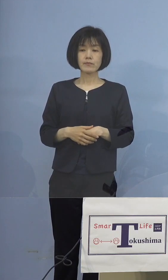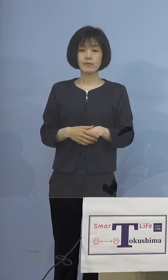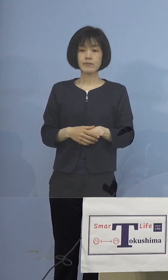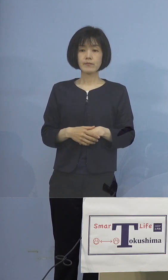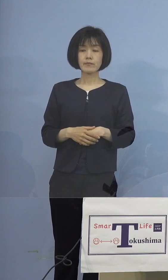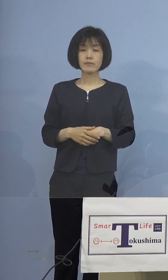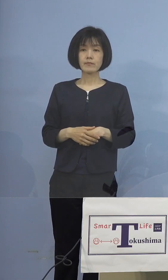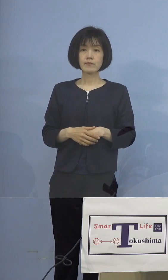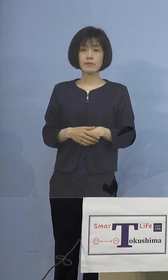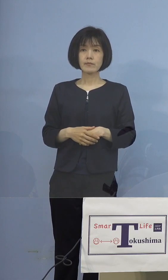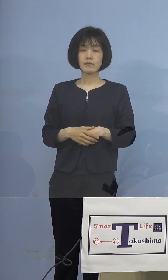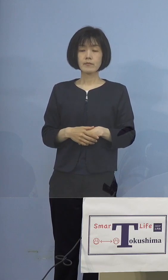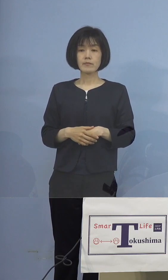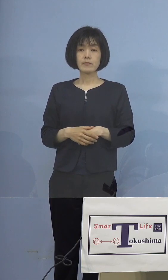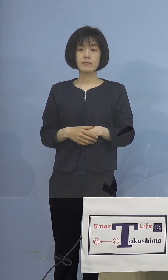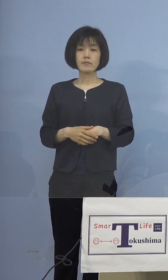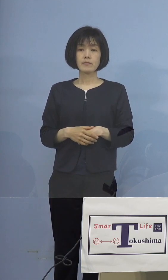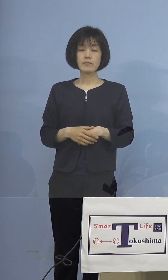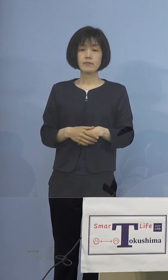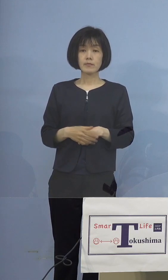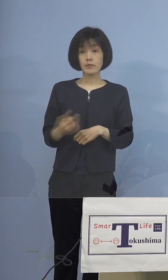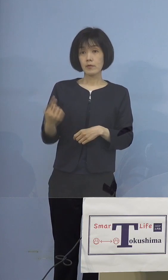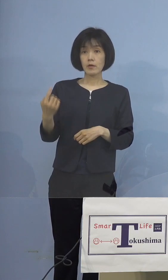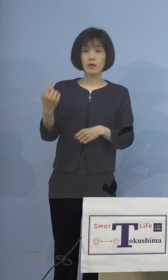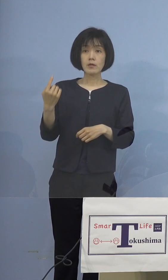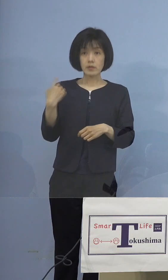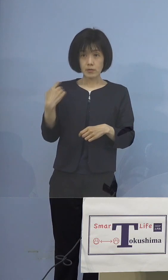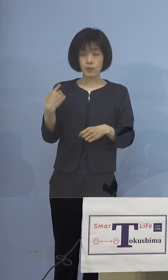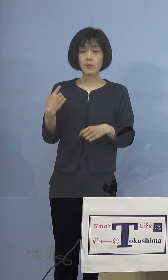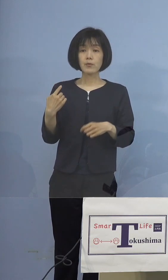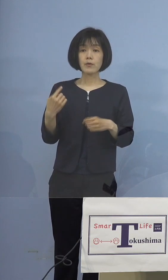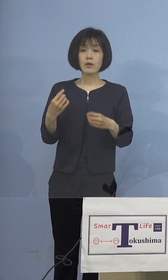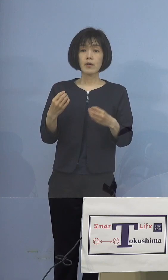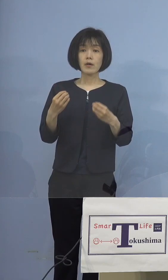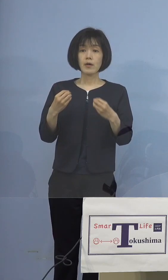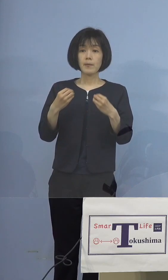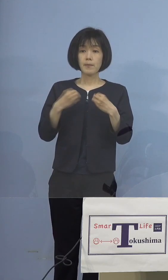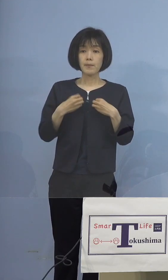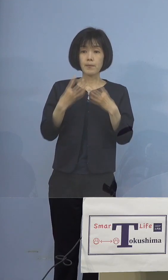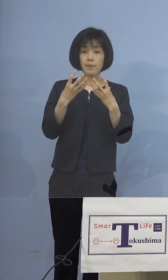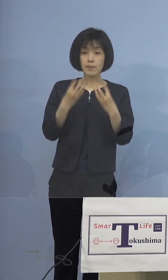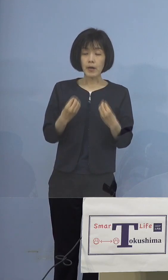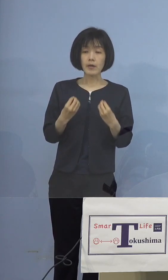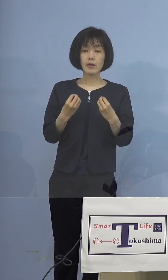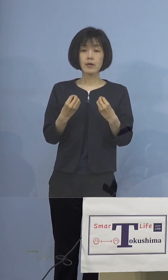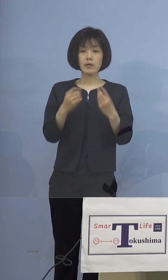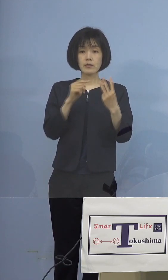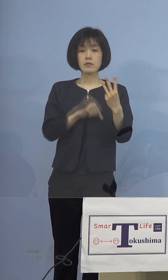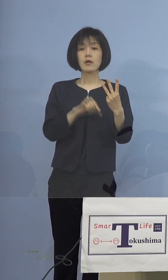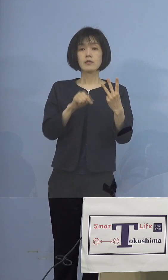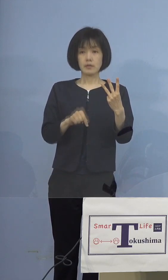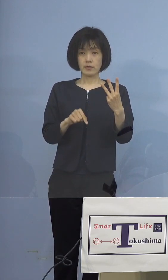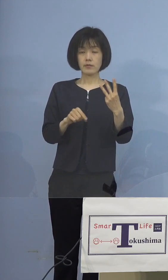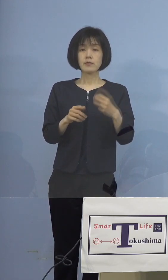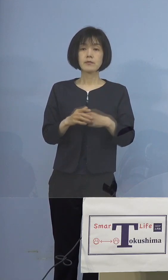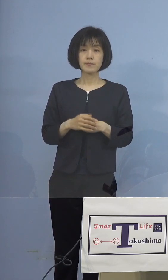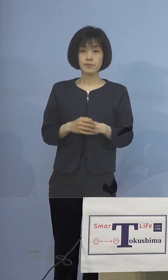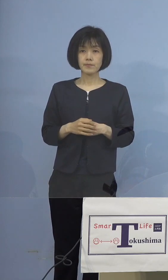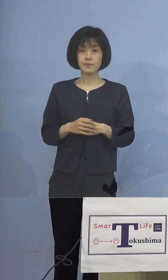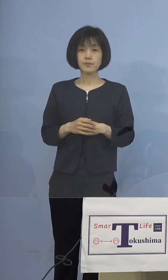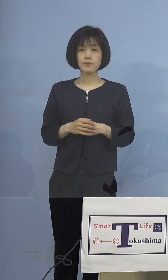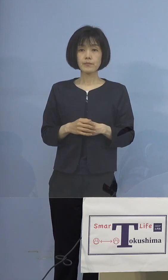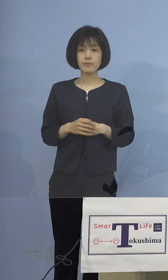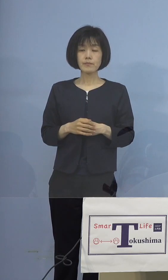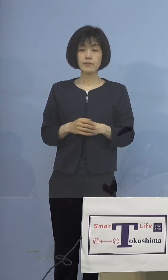先ほど申し上げた通り昨日確認された新規感染者数は3名となっております。